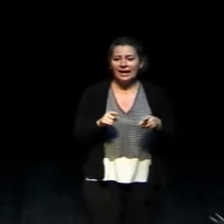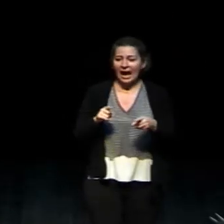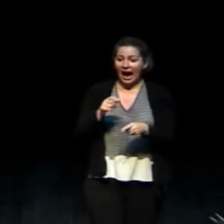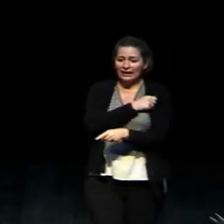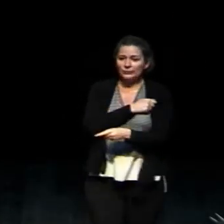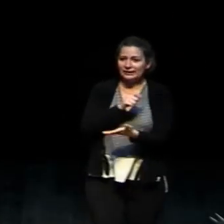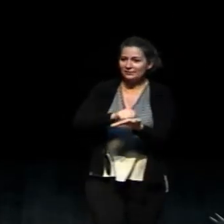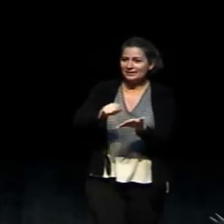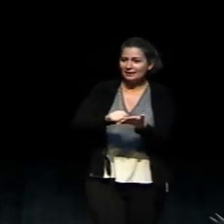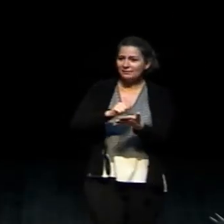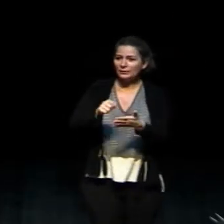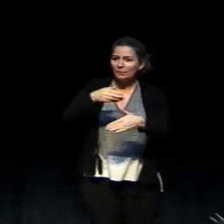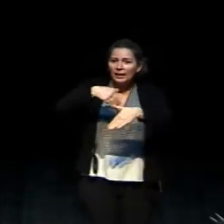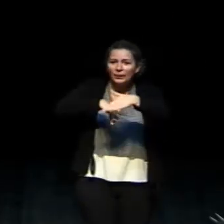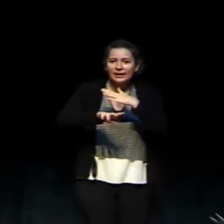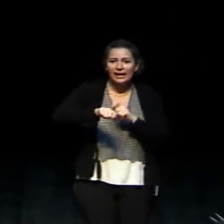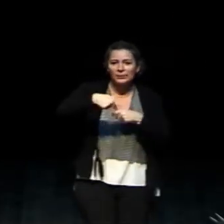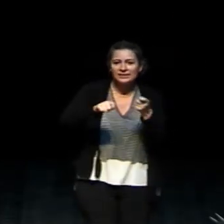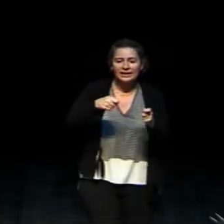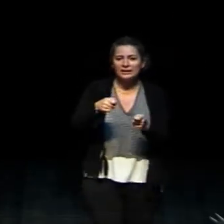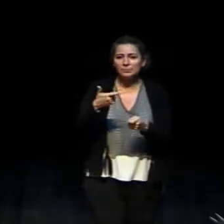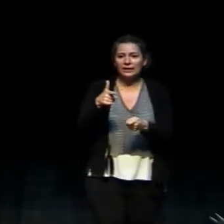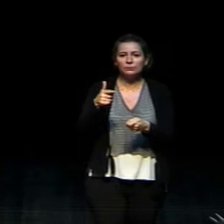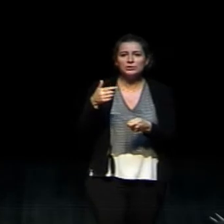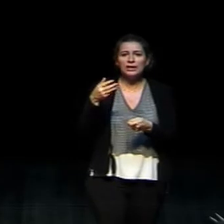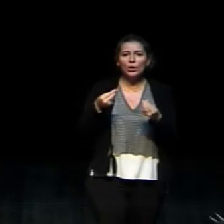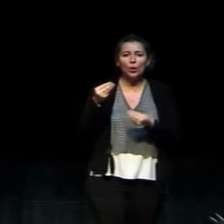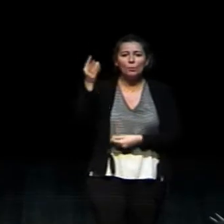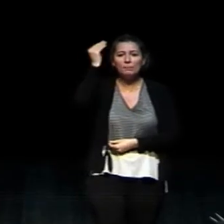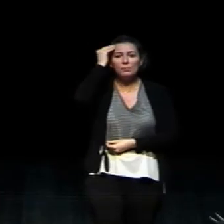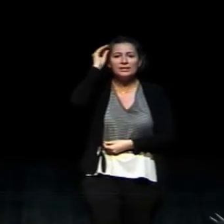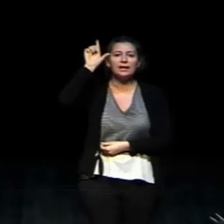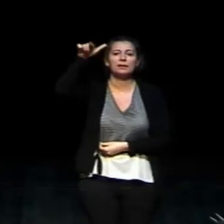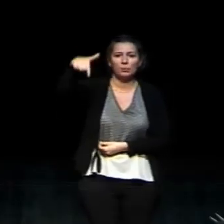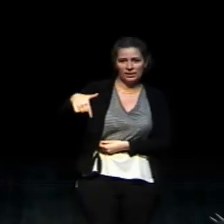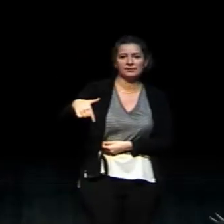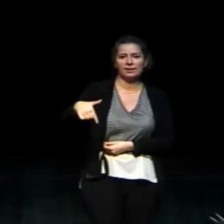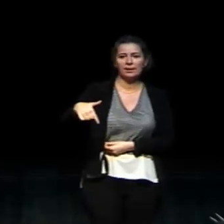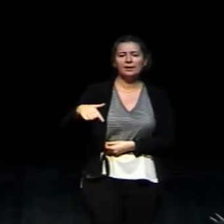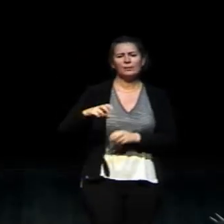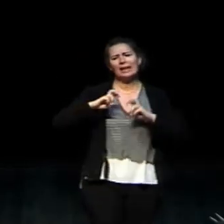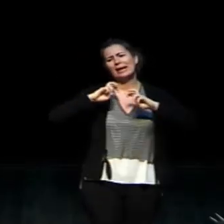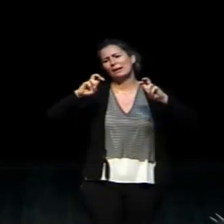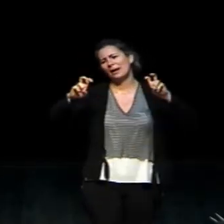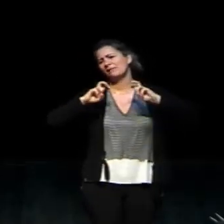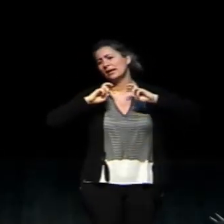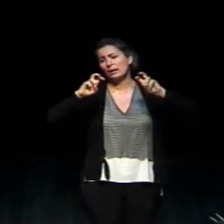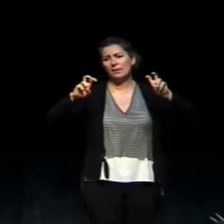Mas essa fala desse aluno remete a algo que, bom, se eu faço uma anotação é para que eu